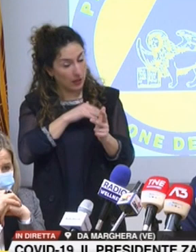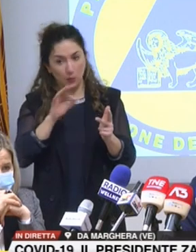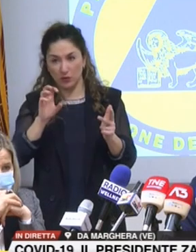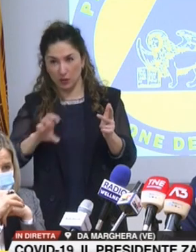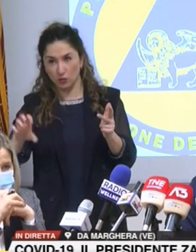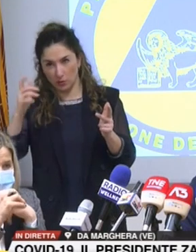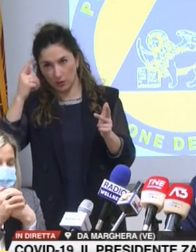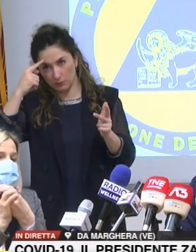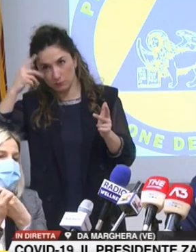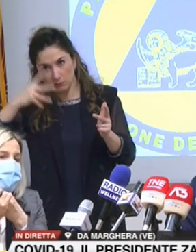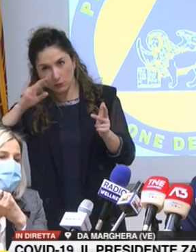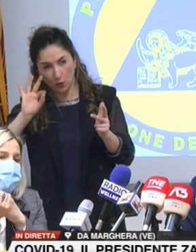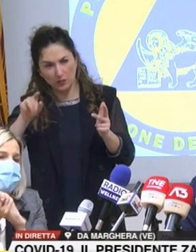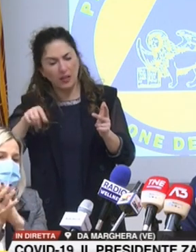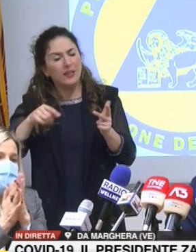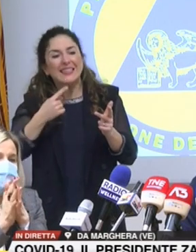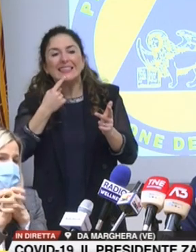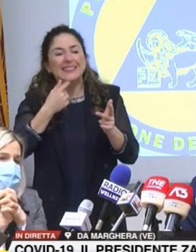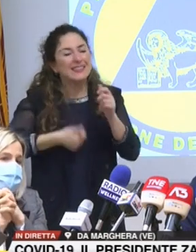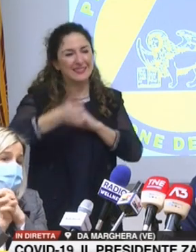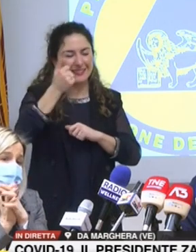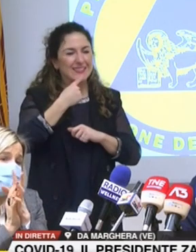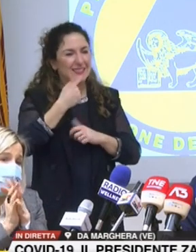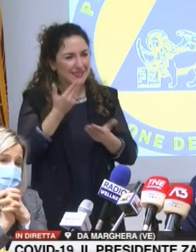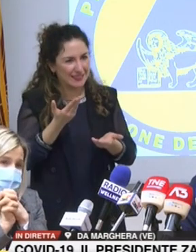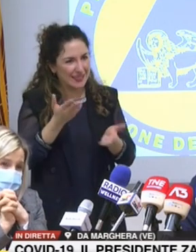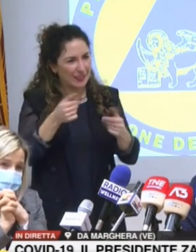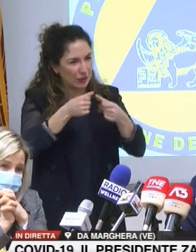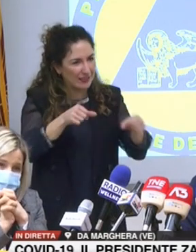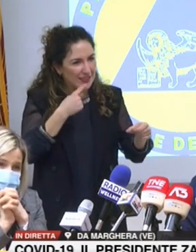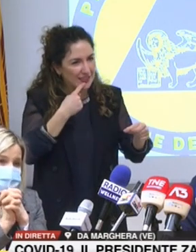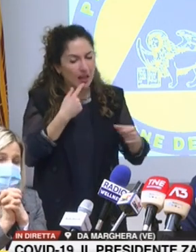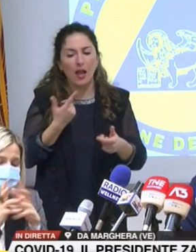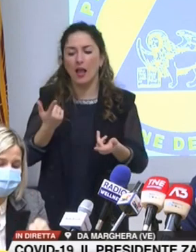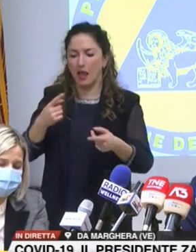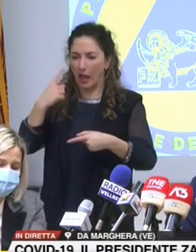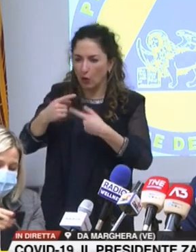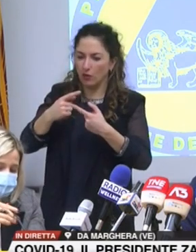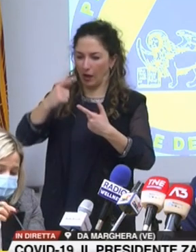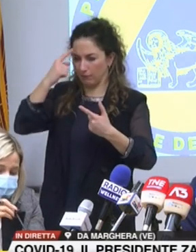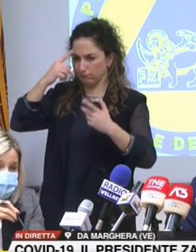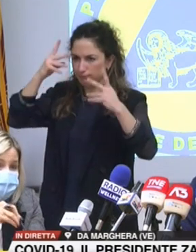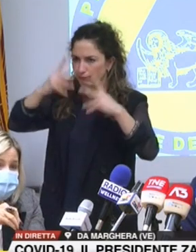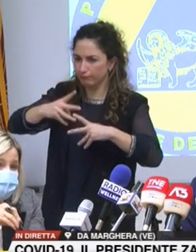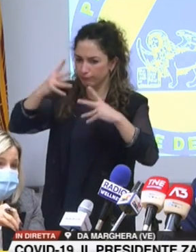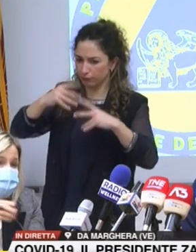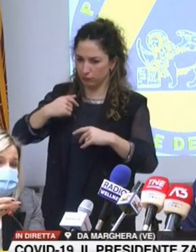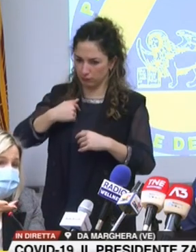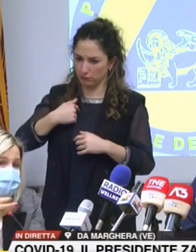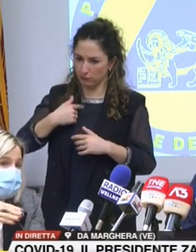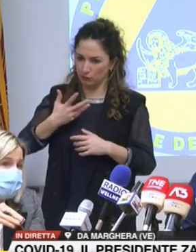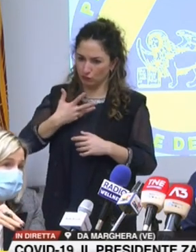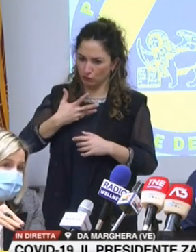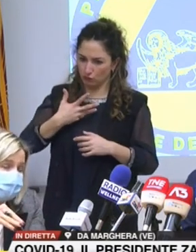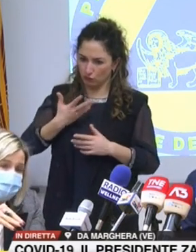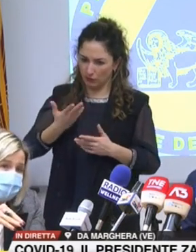regioni, quali sono i primi delle categorie essenziali secondo voi? Sì, c'è una discussione, posso rispondere io, c'è una discussione,